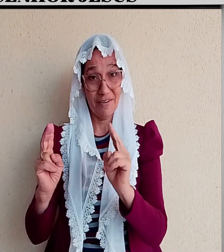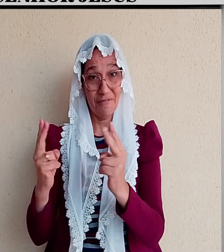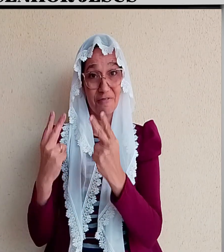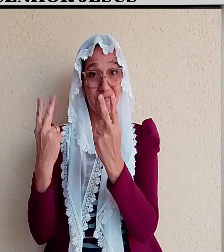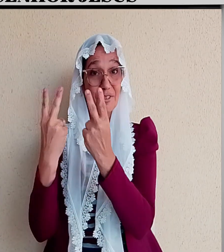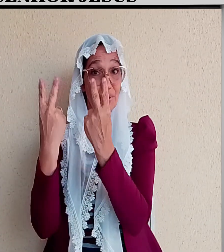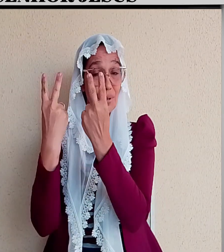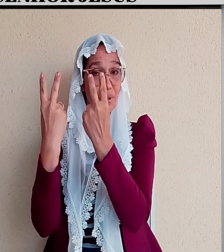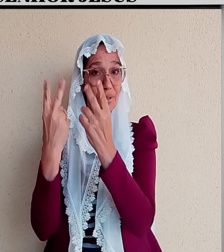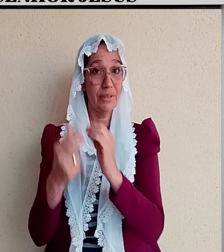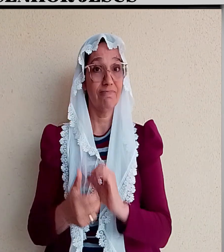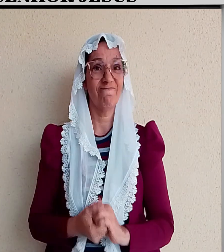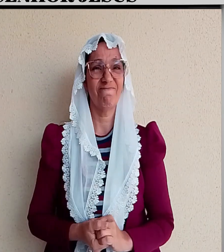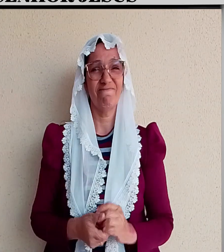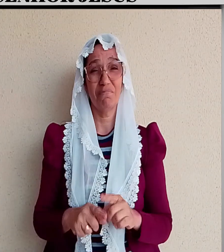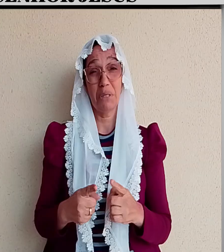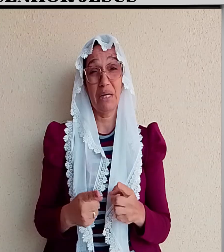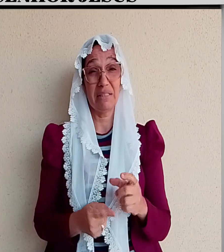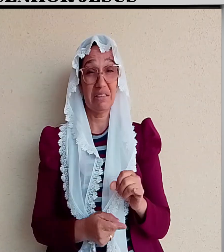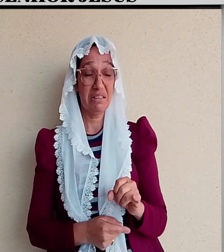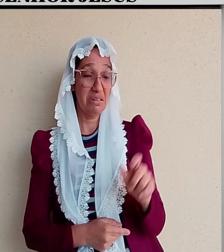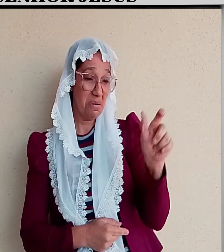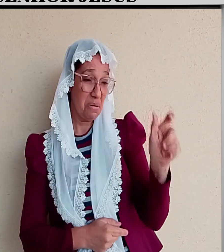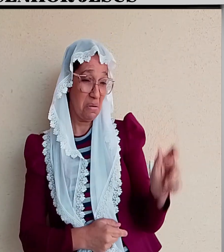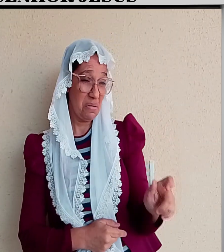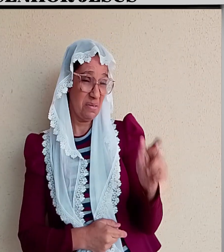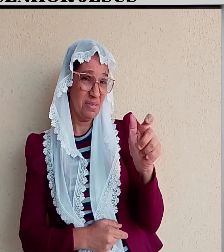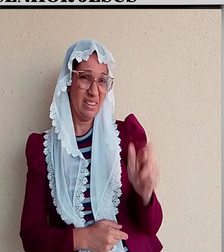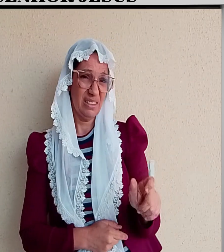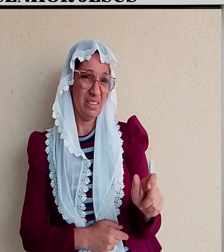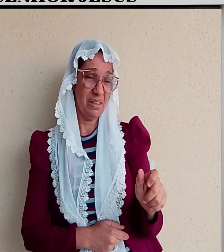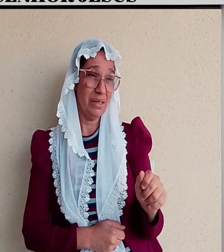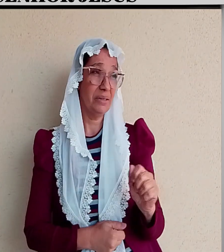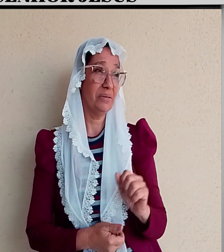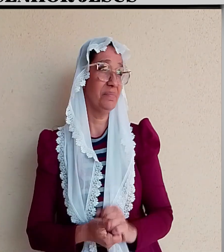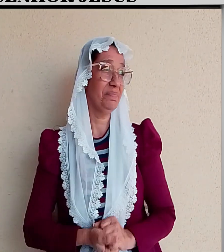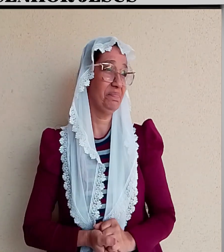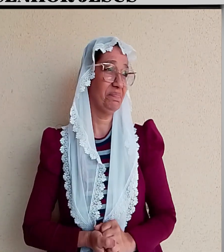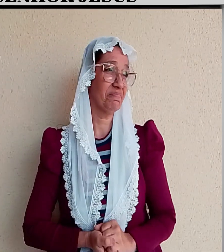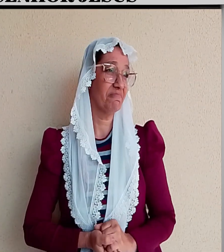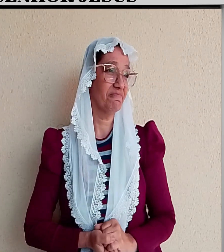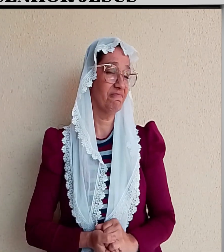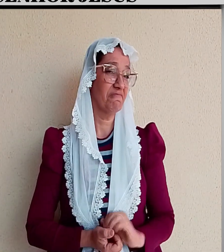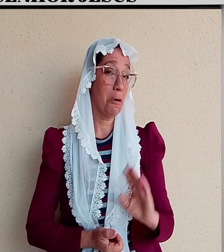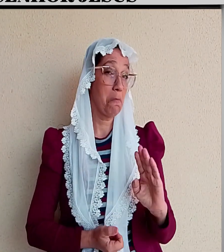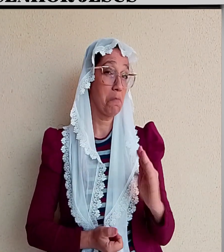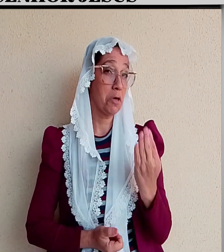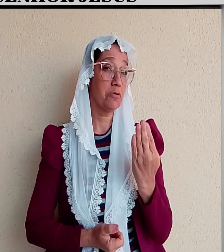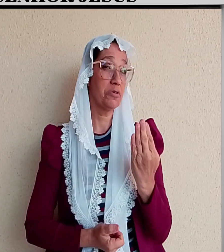Senhor, aleluia, ele não vai conseguir ficar no meio de vós. Glória a Jesus. Ele não vai